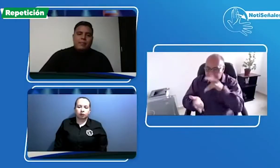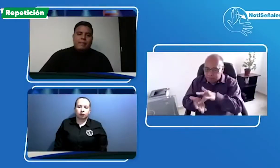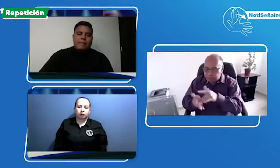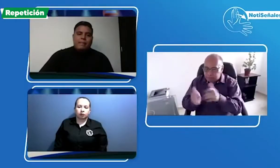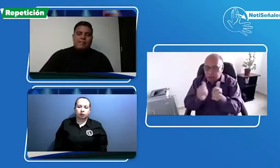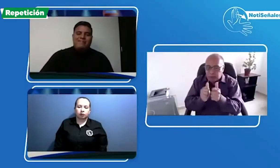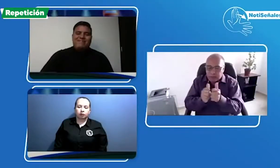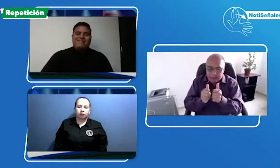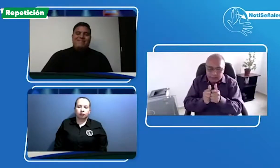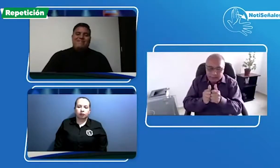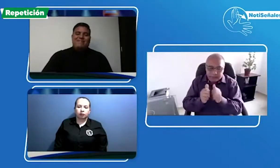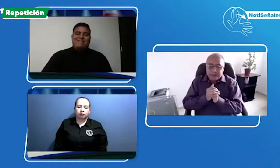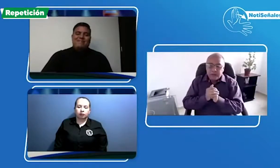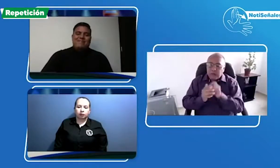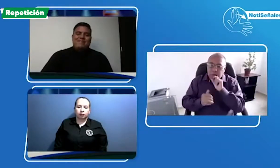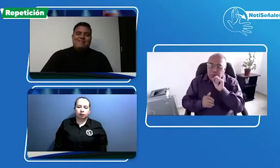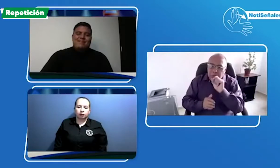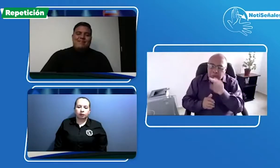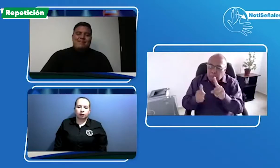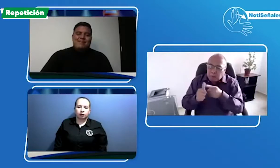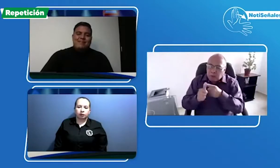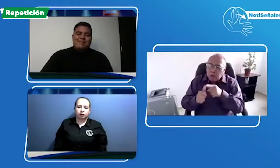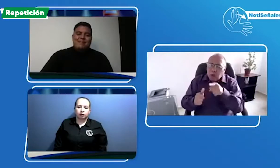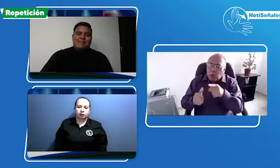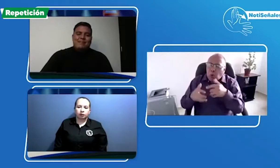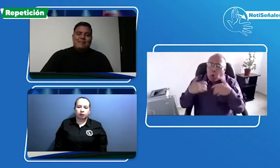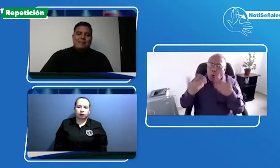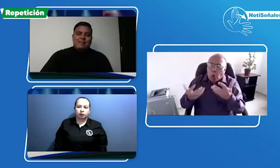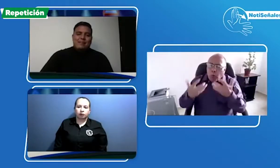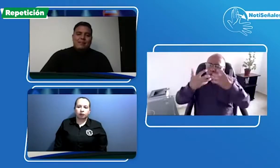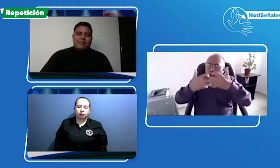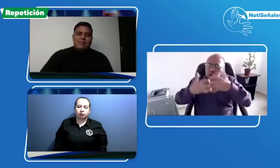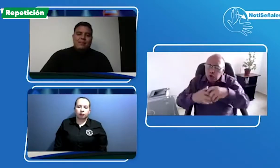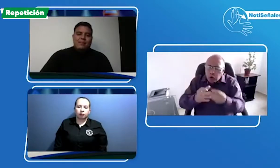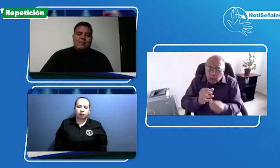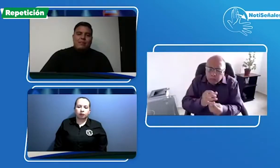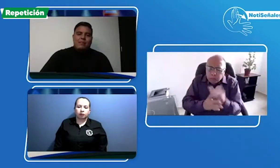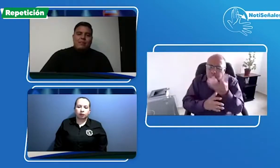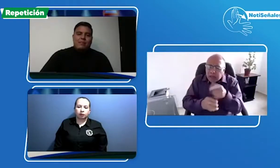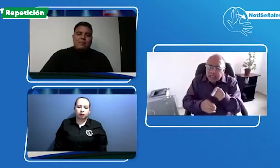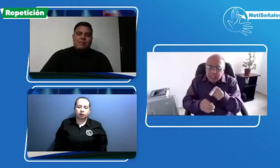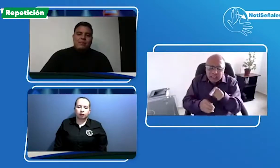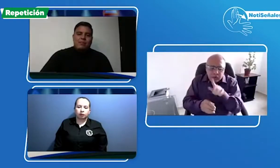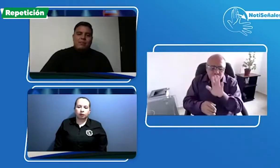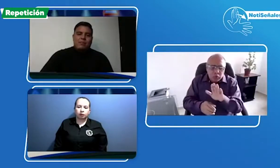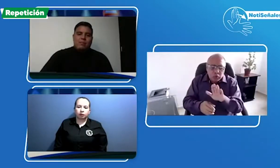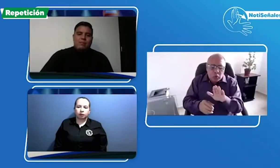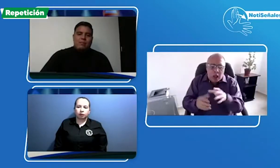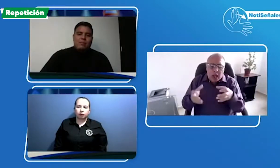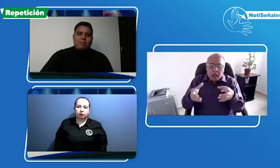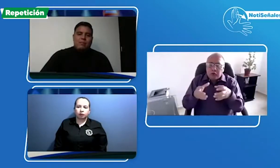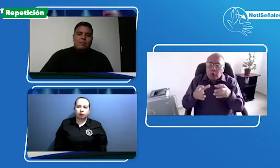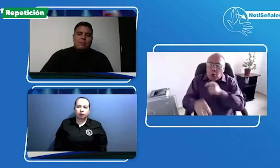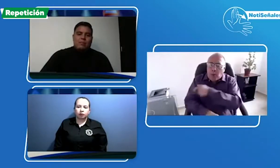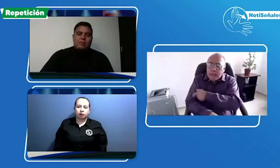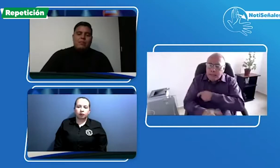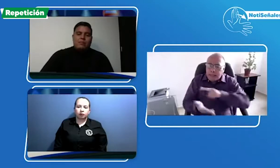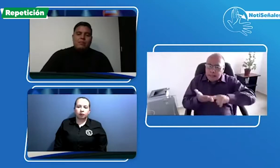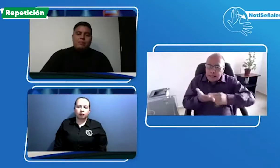Buenas tardes, gracias David por estar con nosotros en este espacio. Lo primero que quisiera preguntarte es